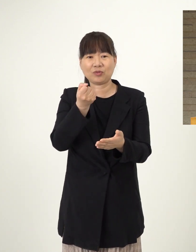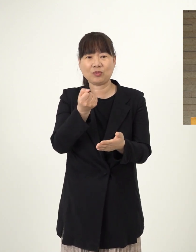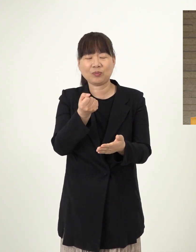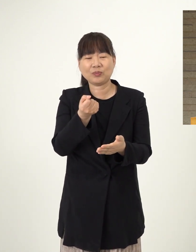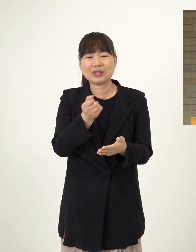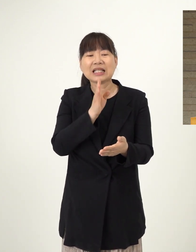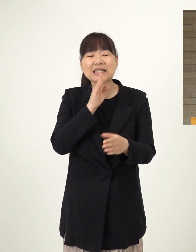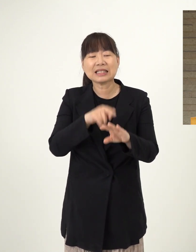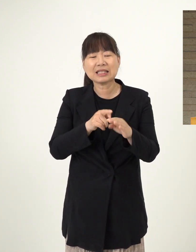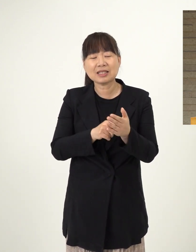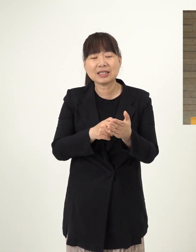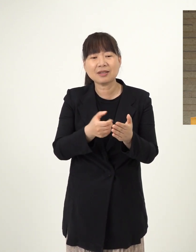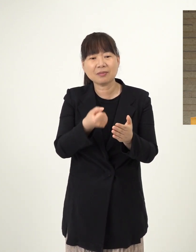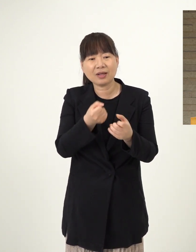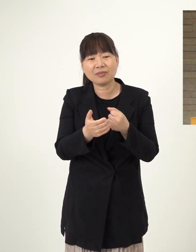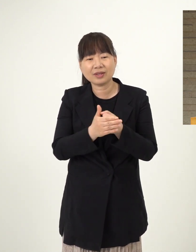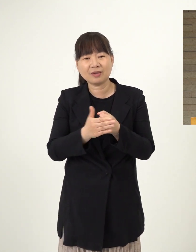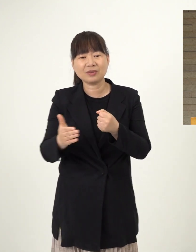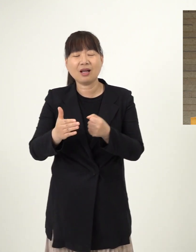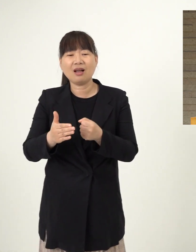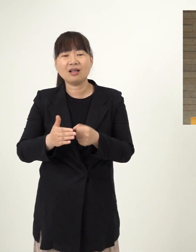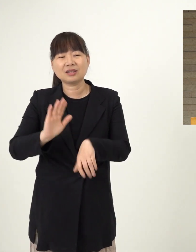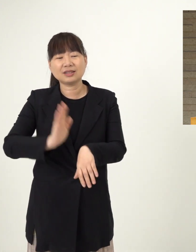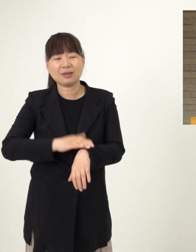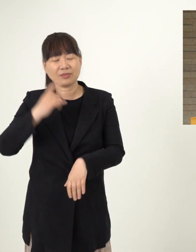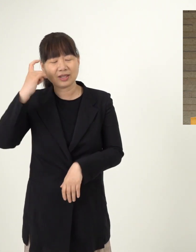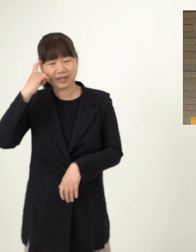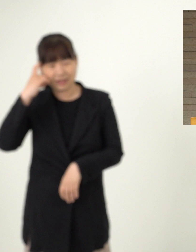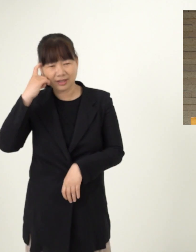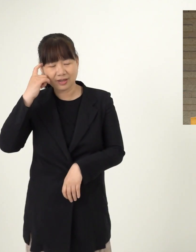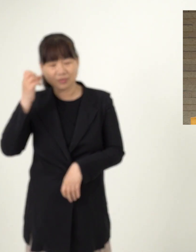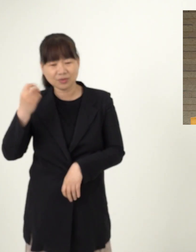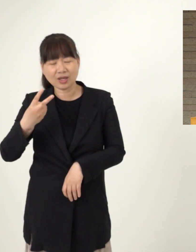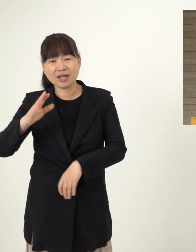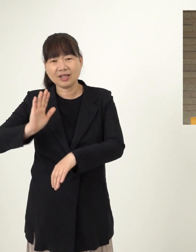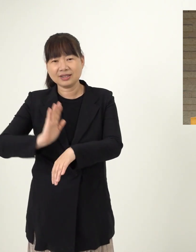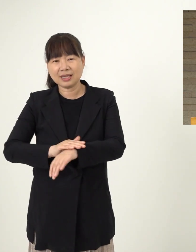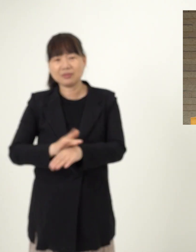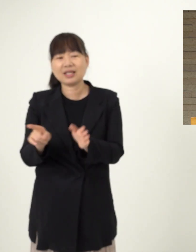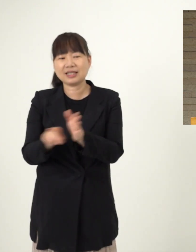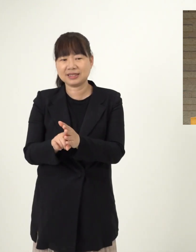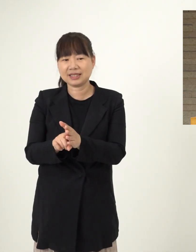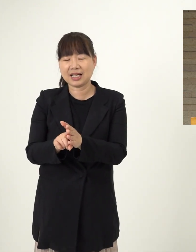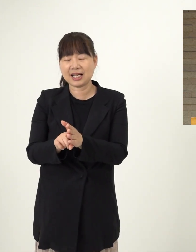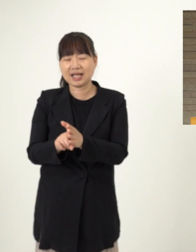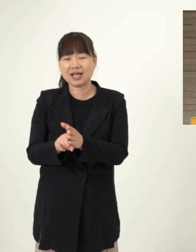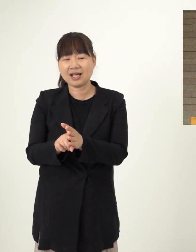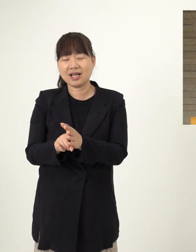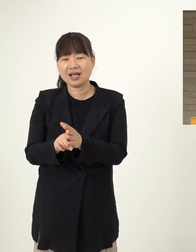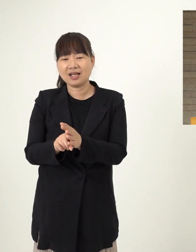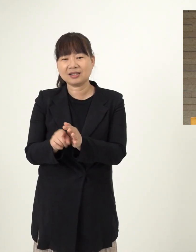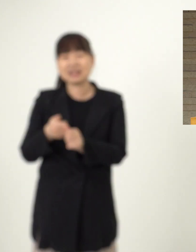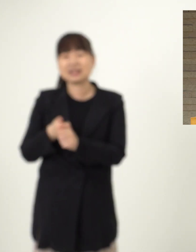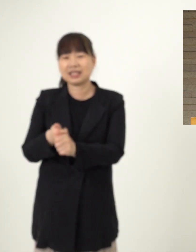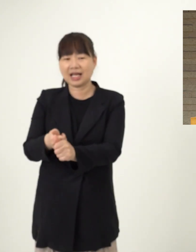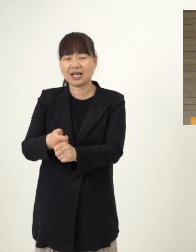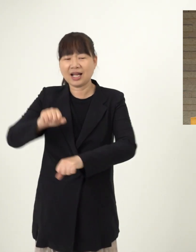그런데 그 진심이 잘못된 가치와 잘못된 신앙의 바탕을